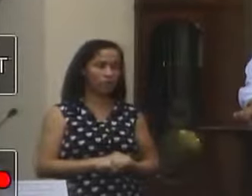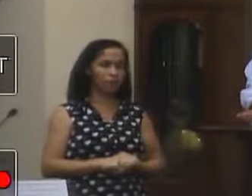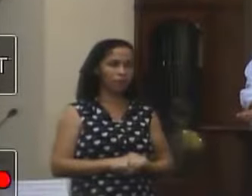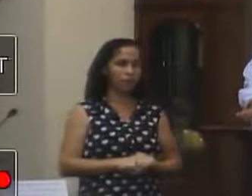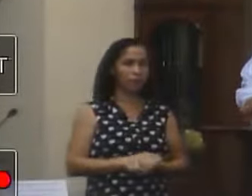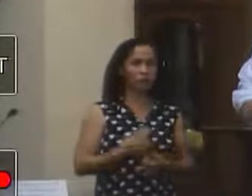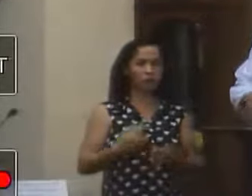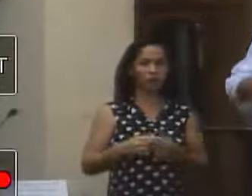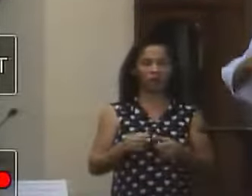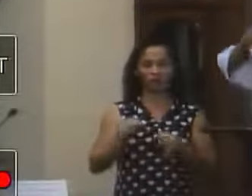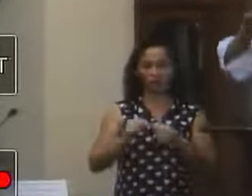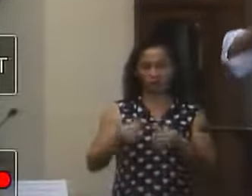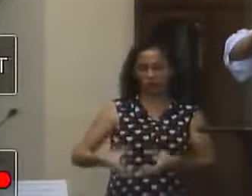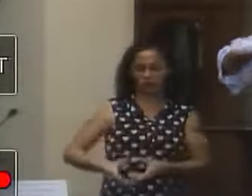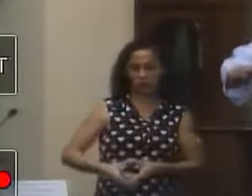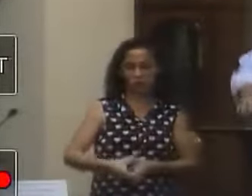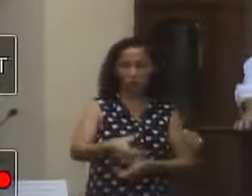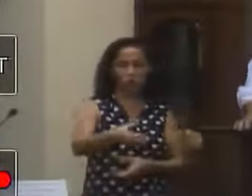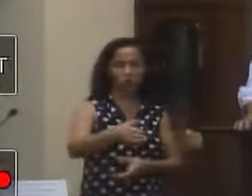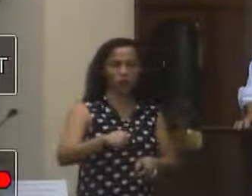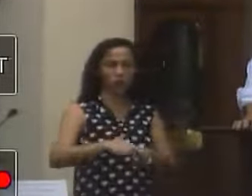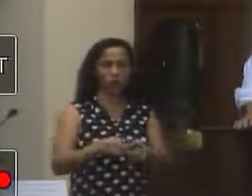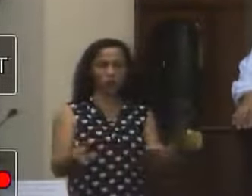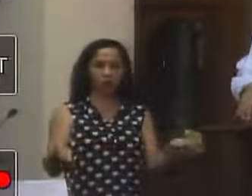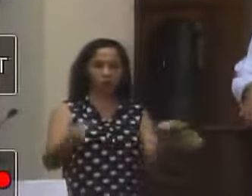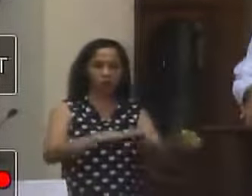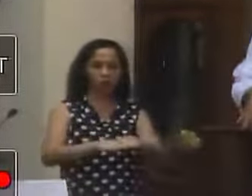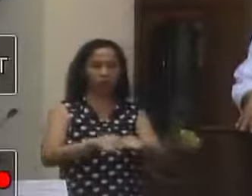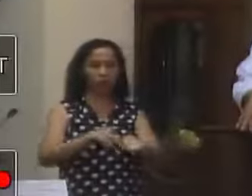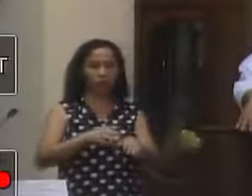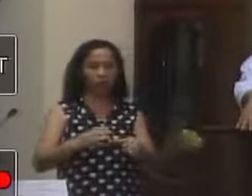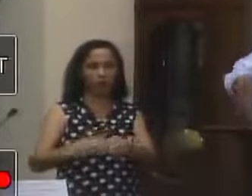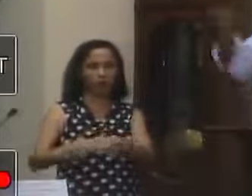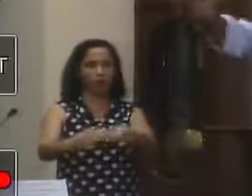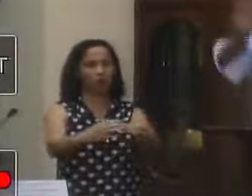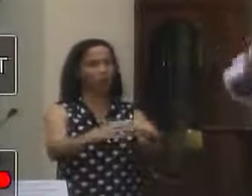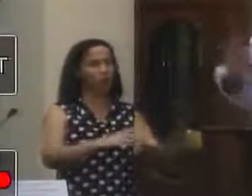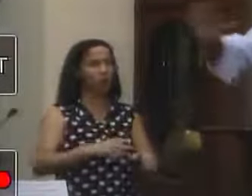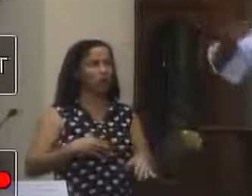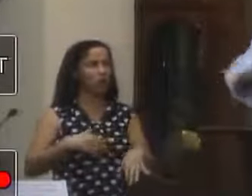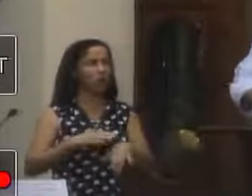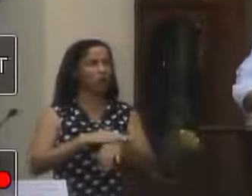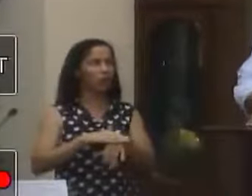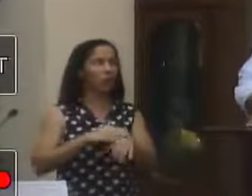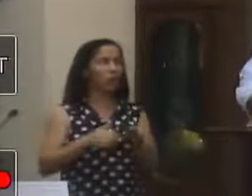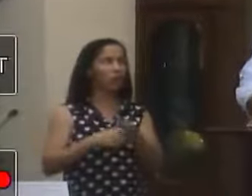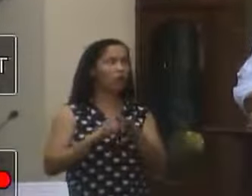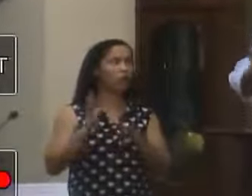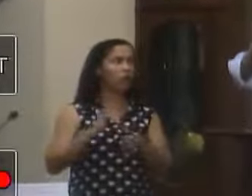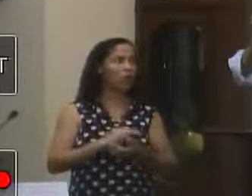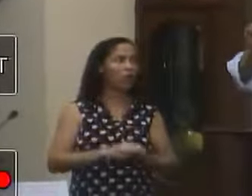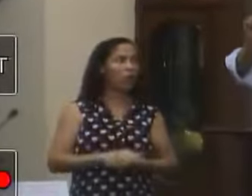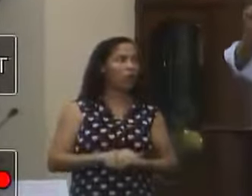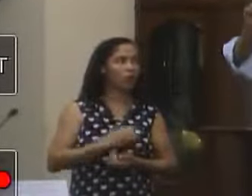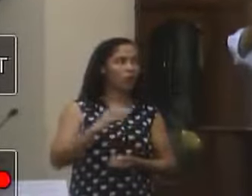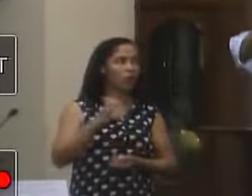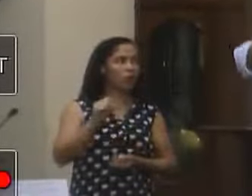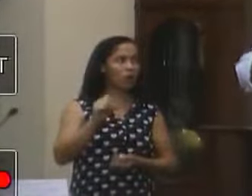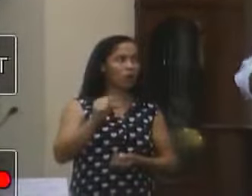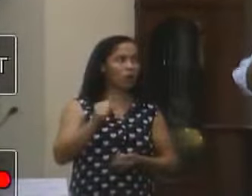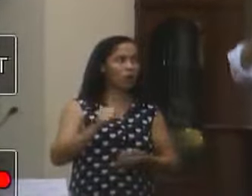Quanto a colocar a tubulação e a cobrir os buracos, eu conversei com o César ontem, né? Eu deixei para falar aqui. Eles